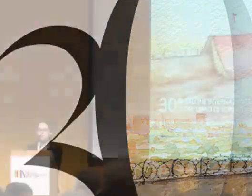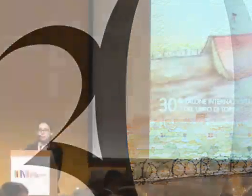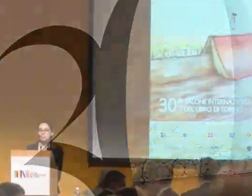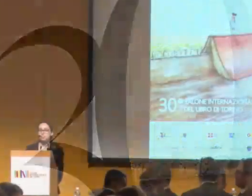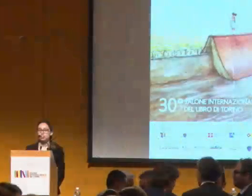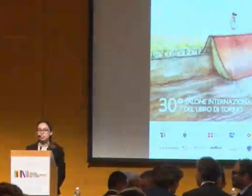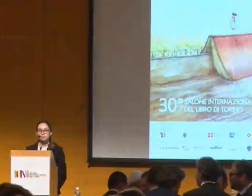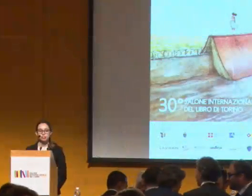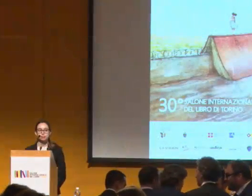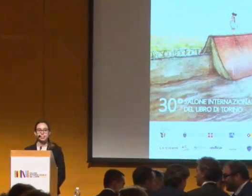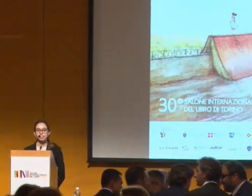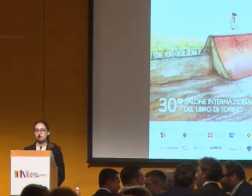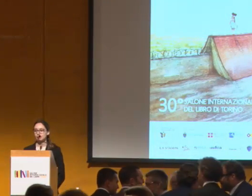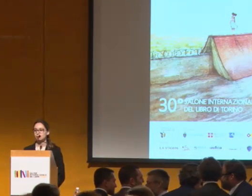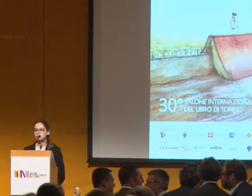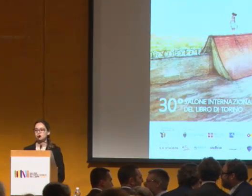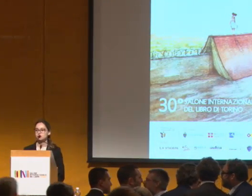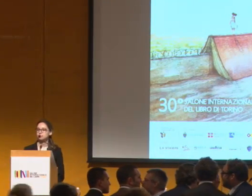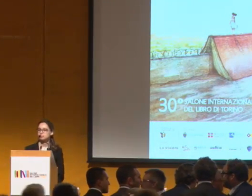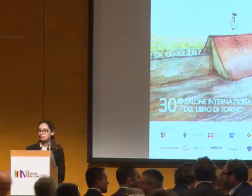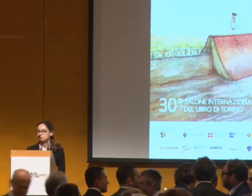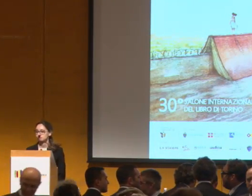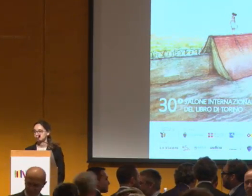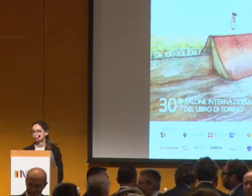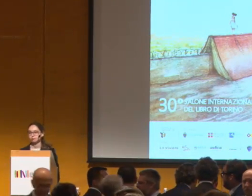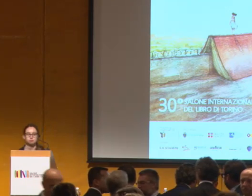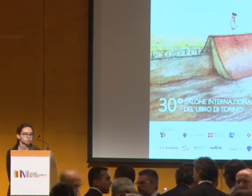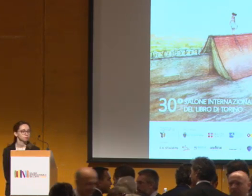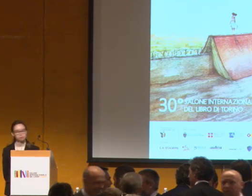gentilmente signori vi devo chiedere di prendere posto